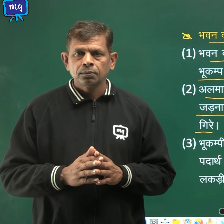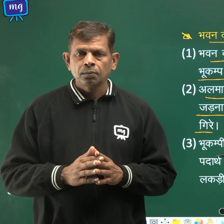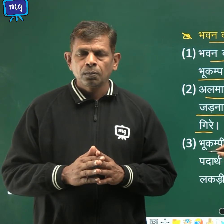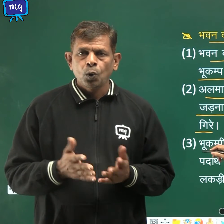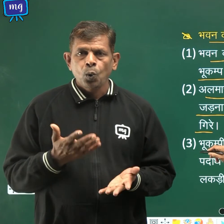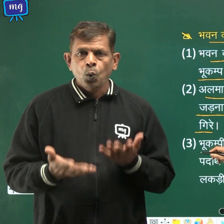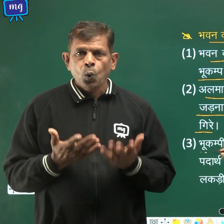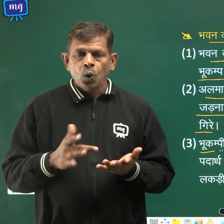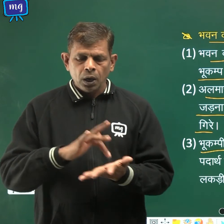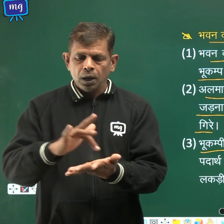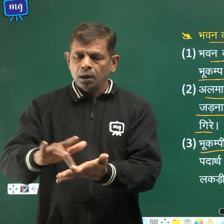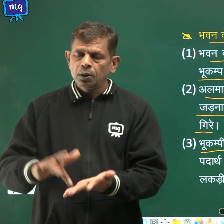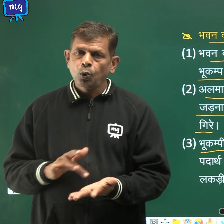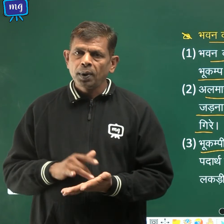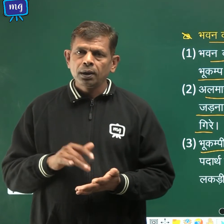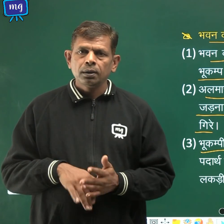भूकंपी क्षेत्रों में